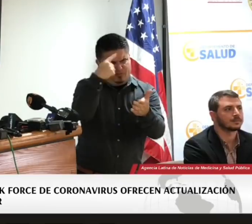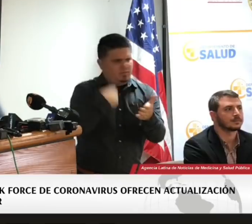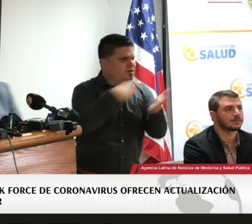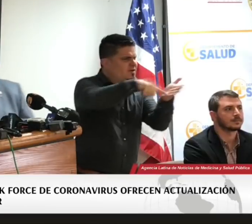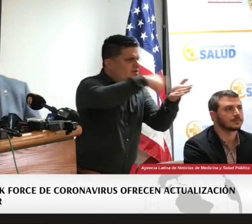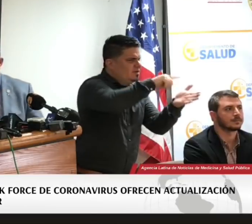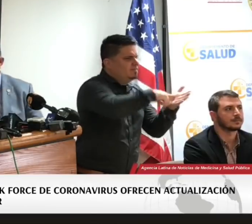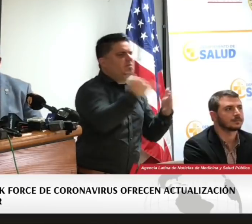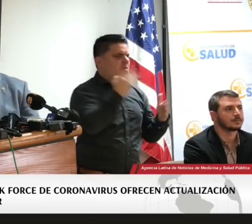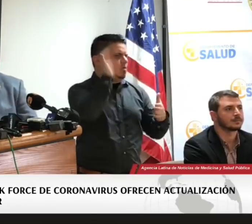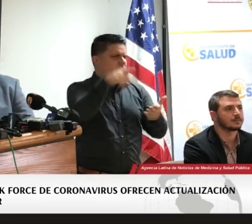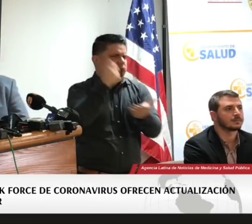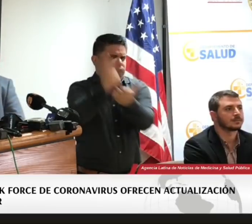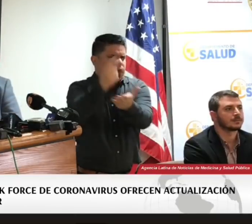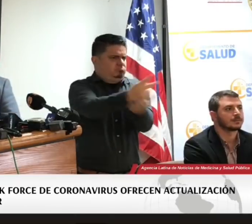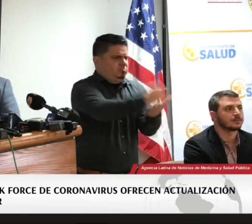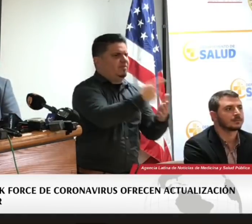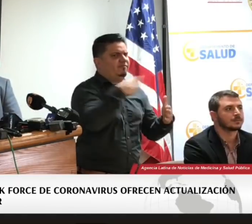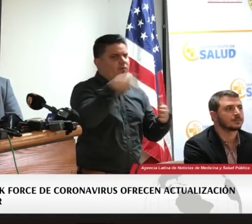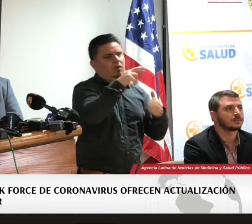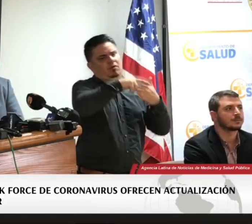muestra.